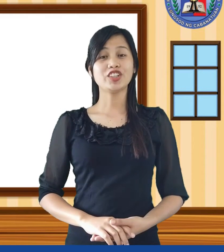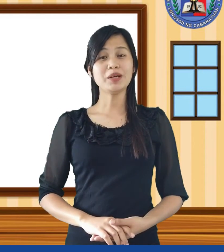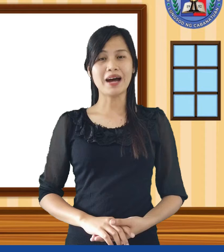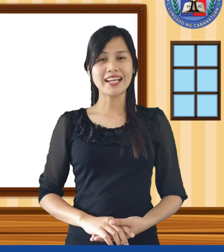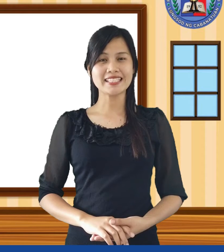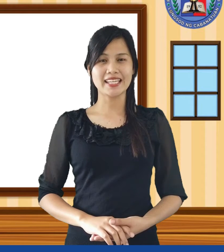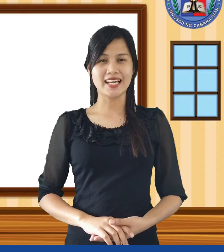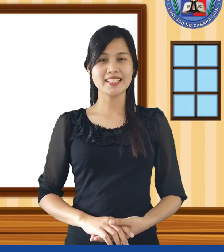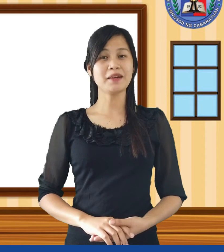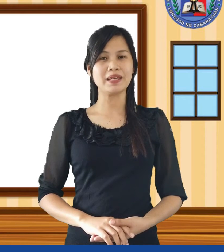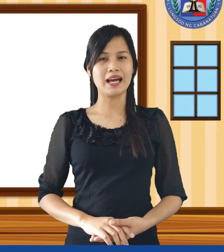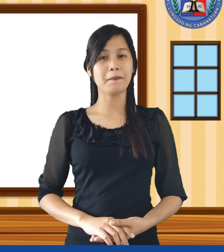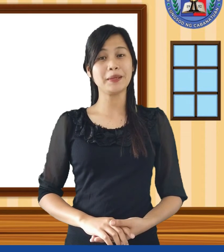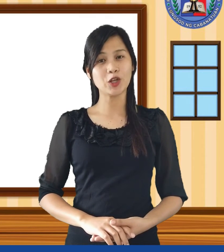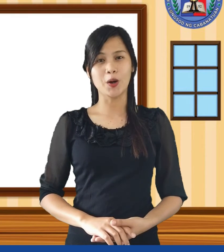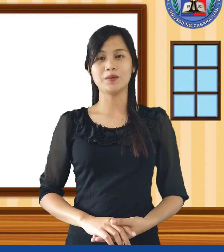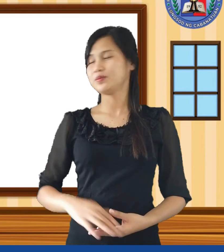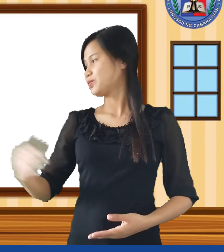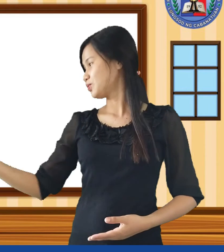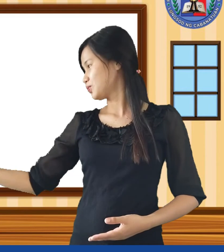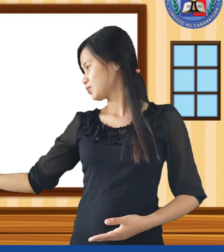Ito naman ang senyas ng bilang pito.